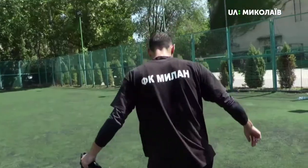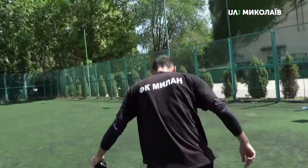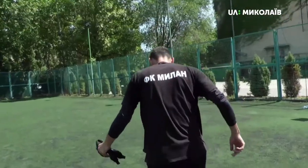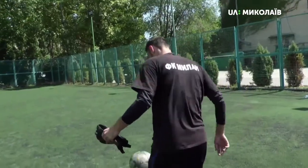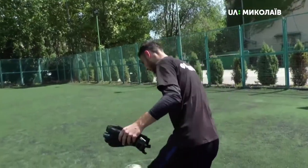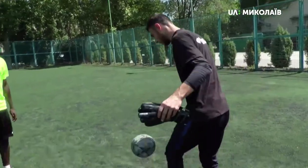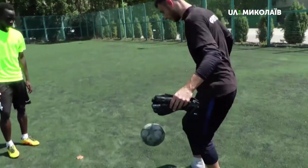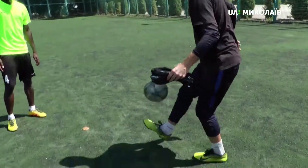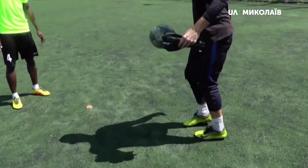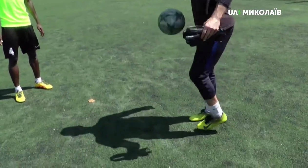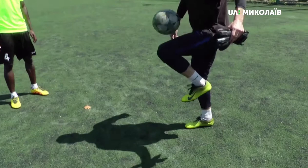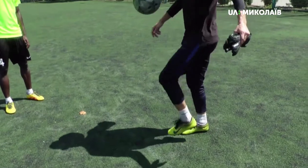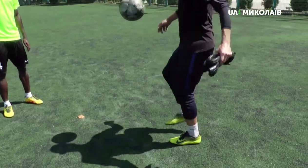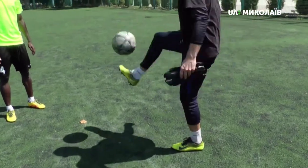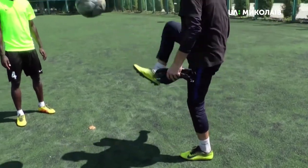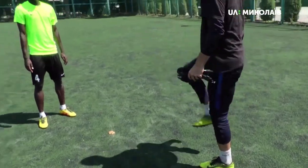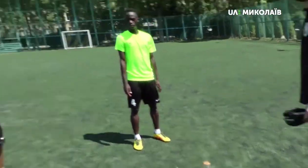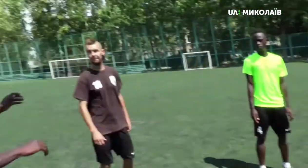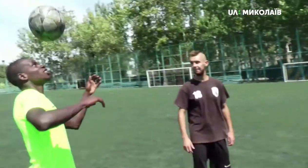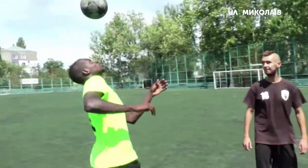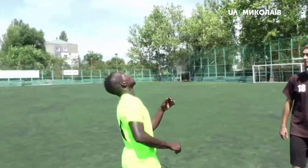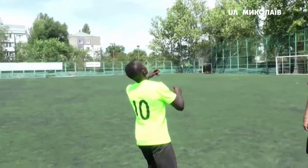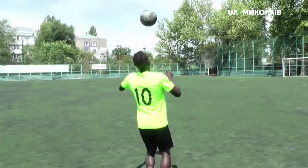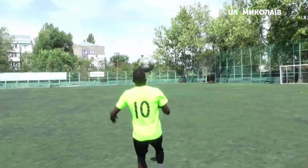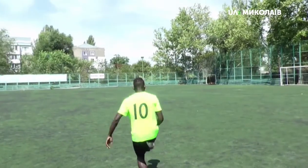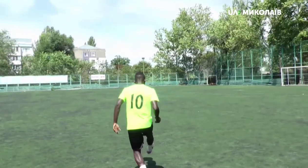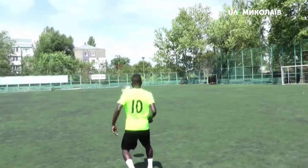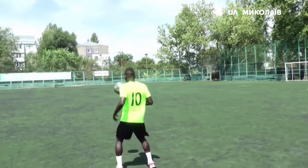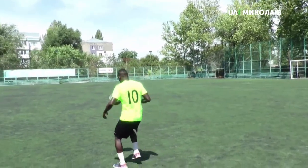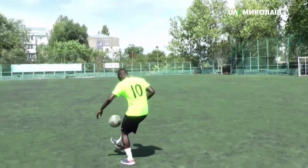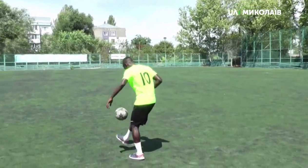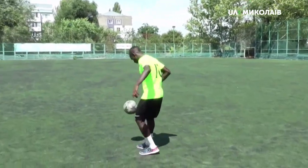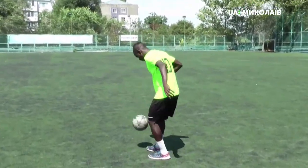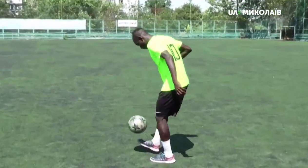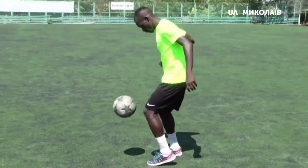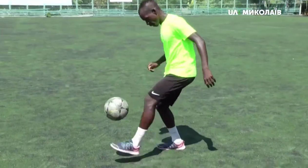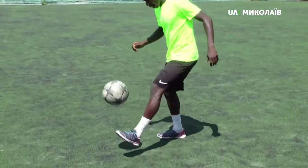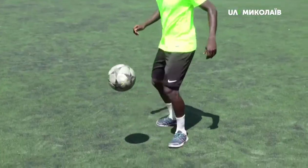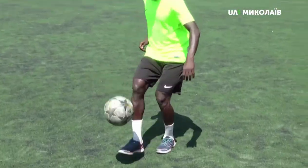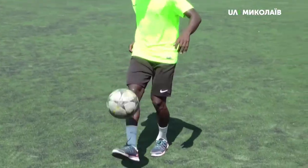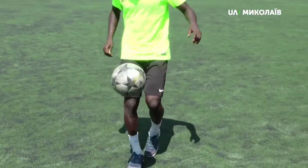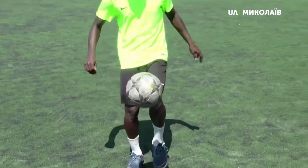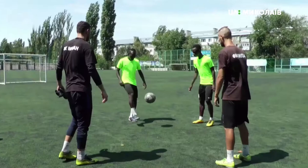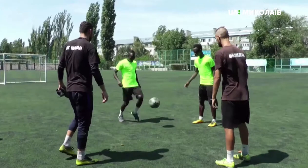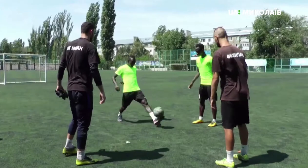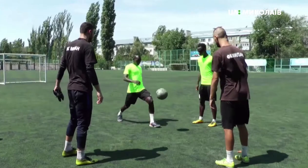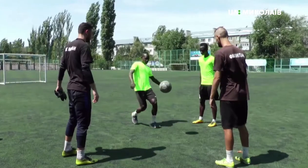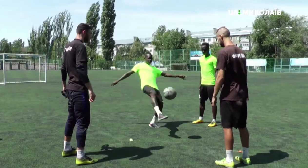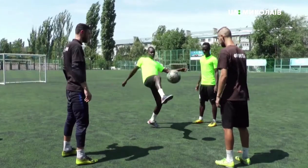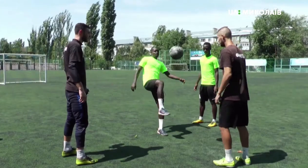Основні гравці і тренер – це люди з вадами слуху. Учасники команди з різних міст та сіл України і не тільки. Тут є гравці родом з